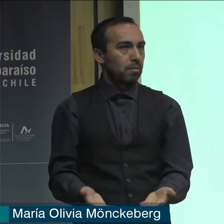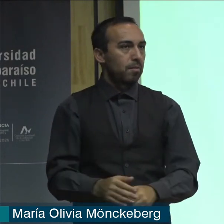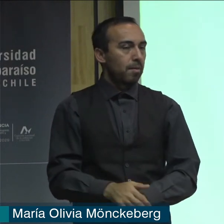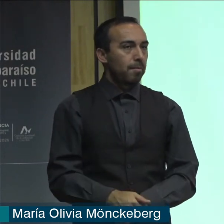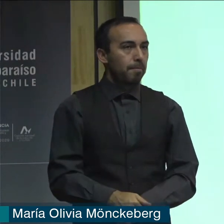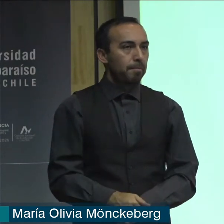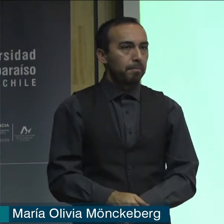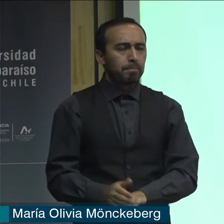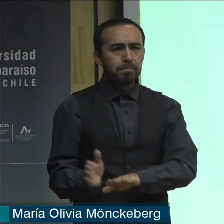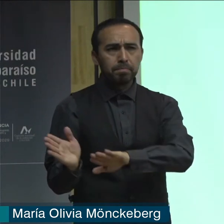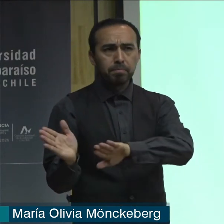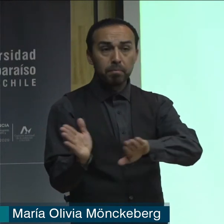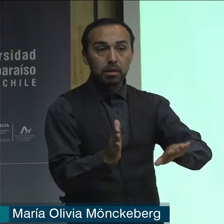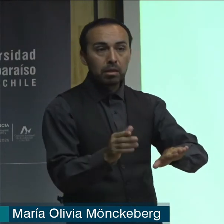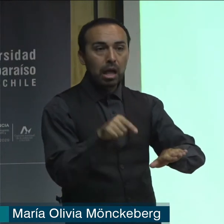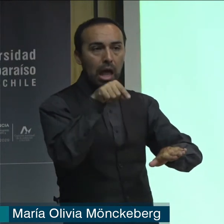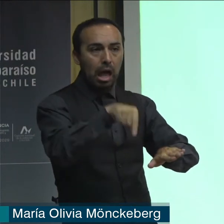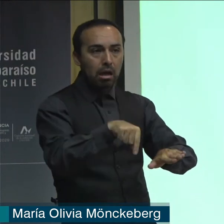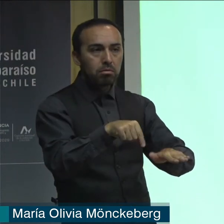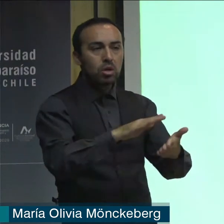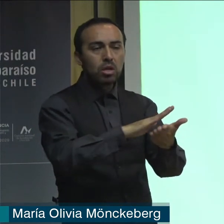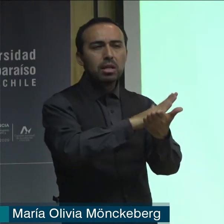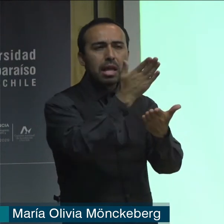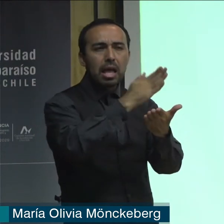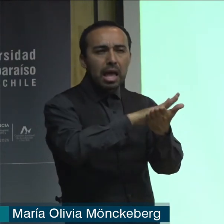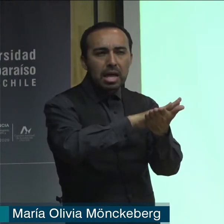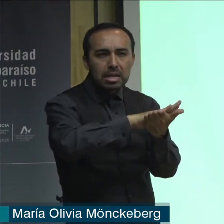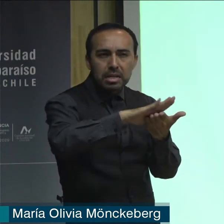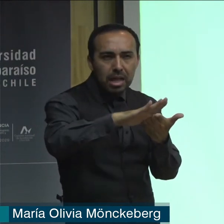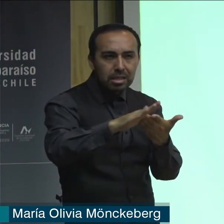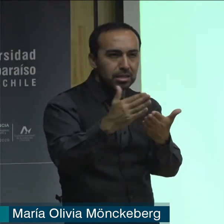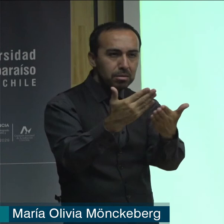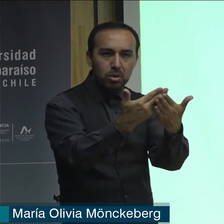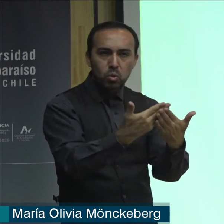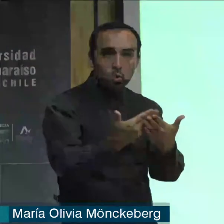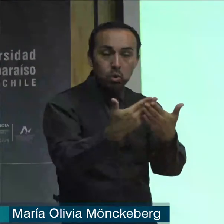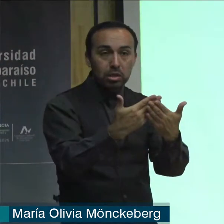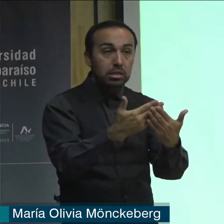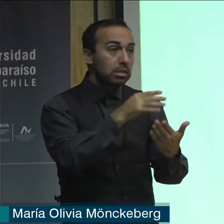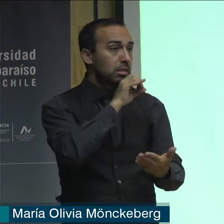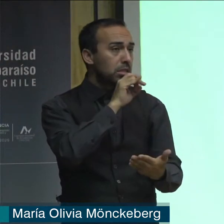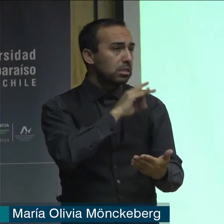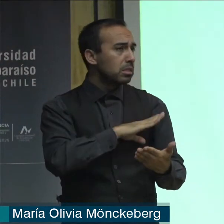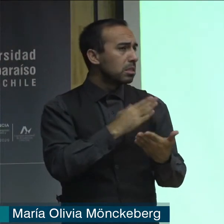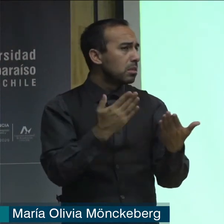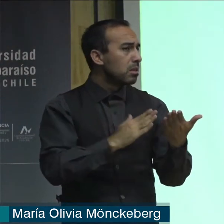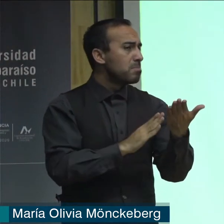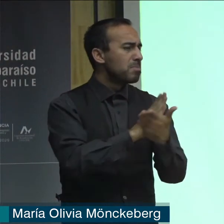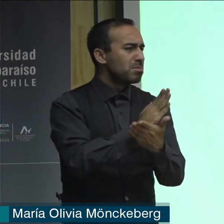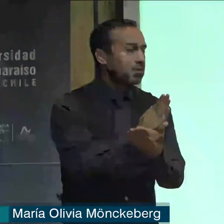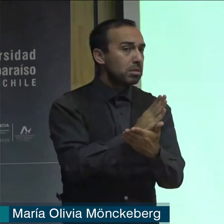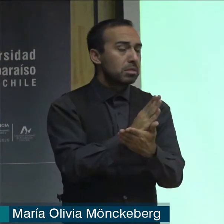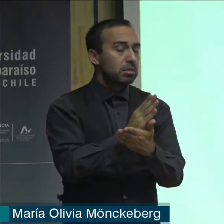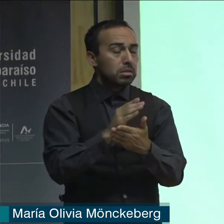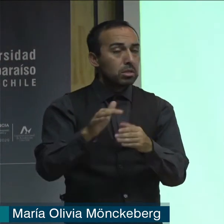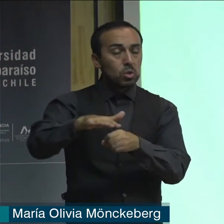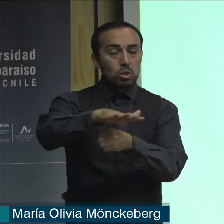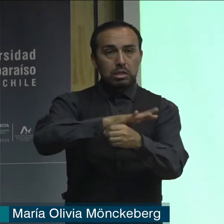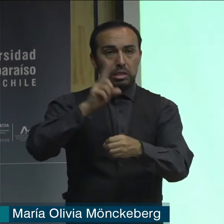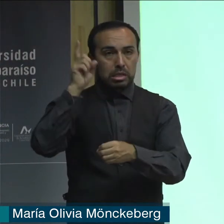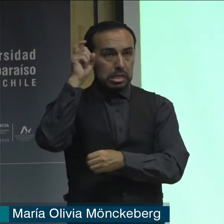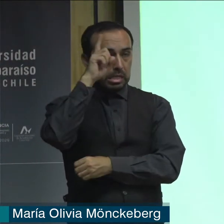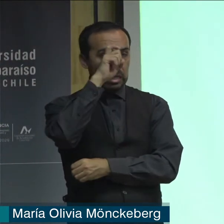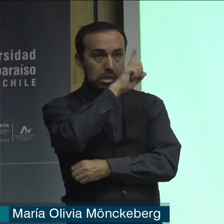con la gratuidad con la gratuidad si bien partió forma muy complicada porque partió